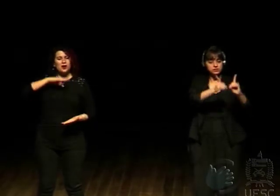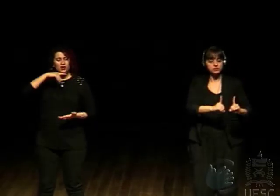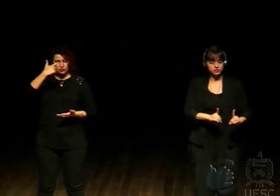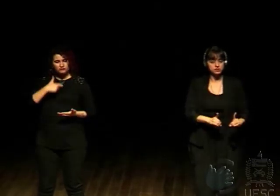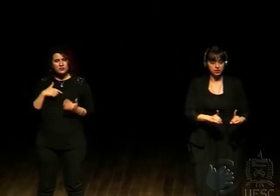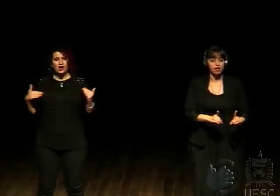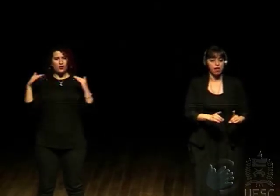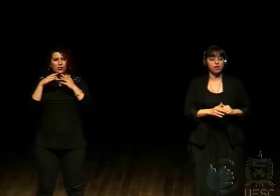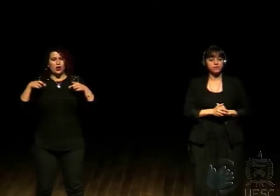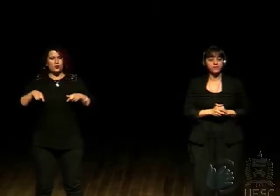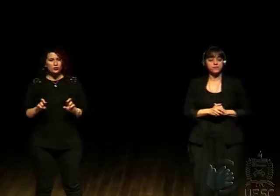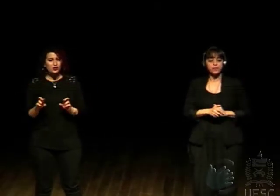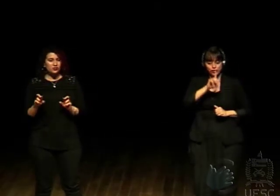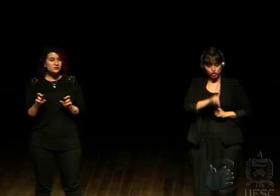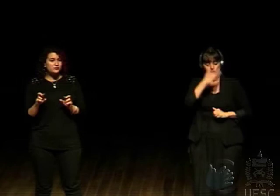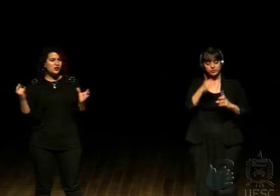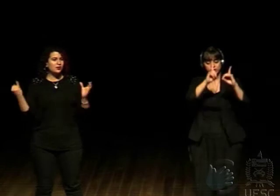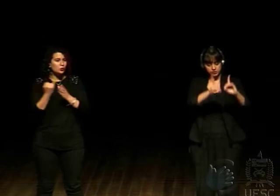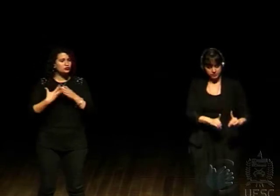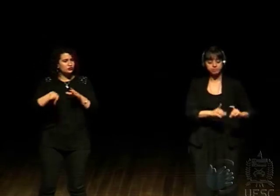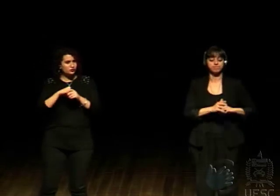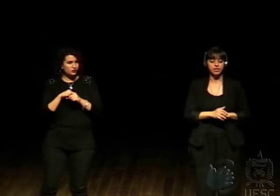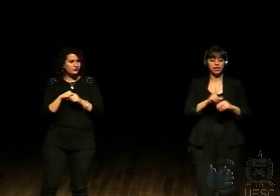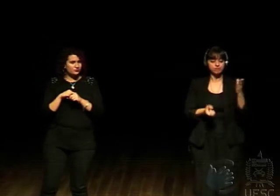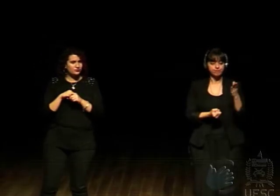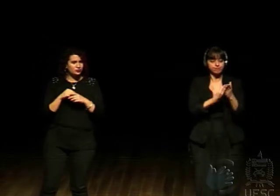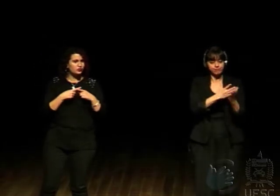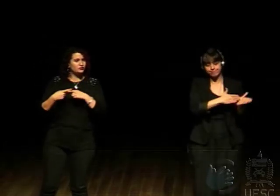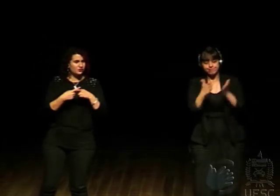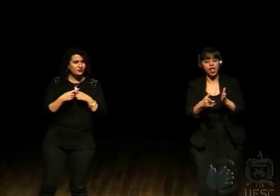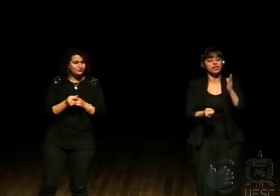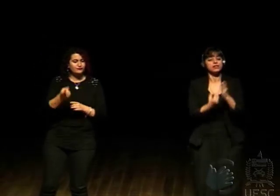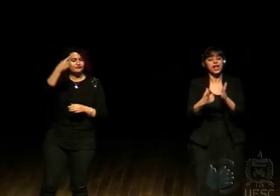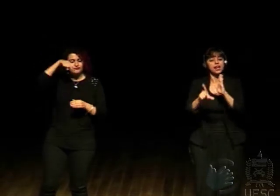y luego de ello se generó y se promulgó una ley de discapacidad